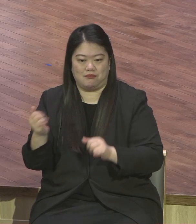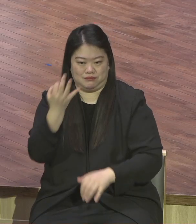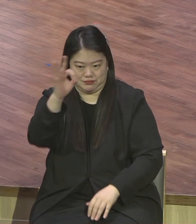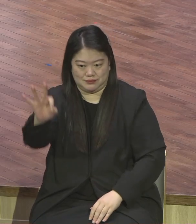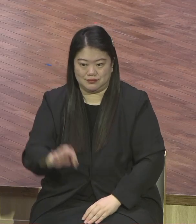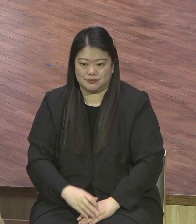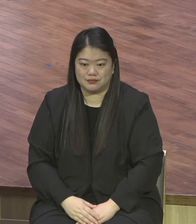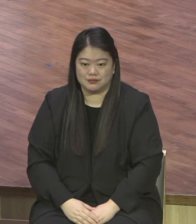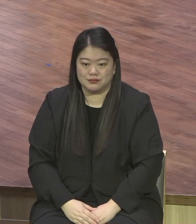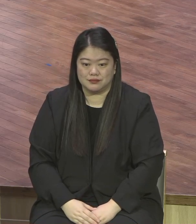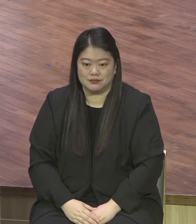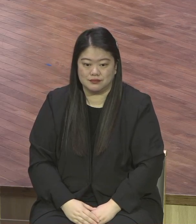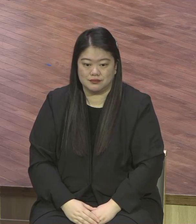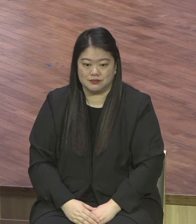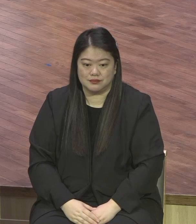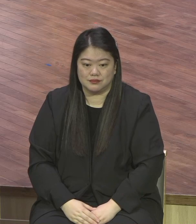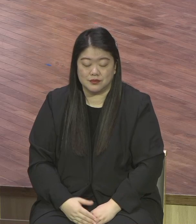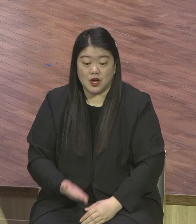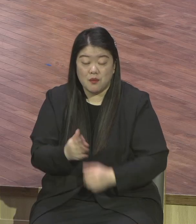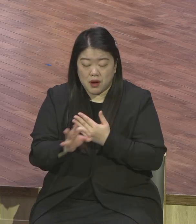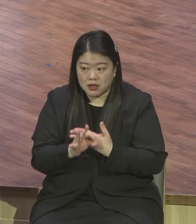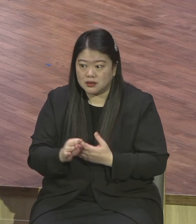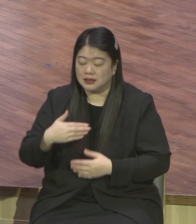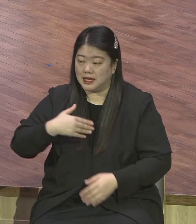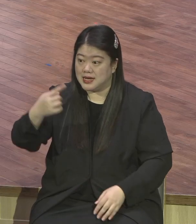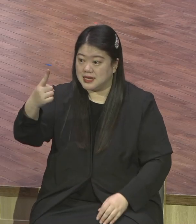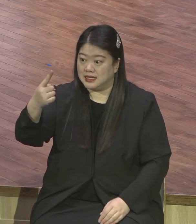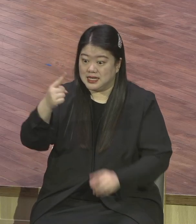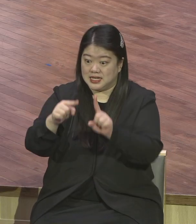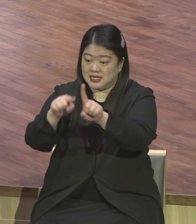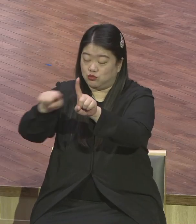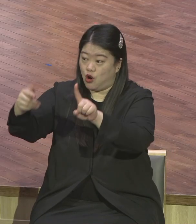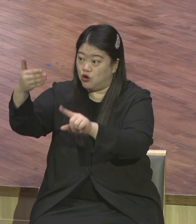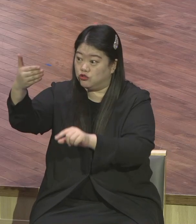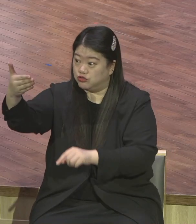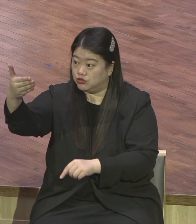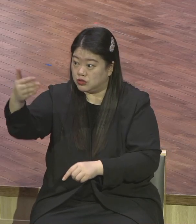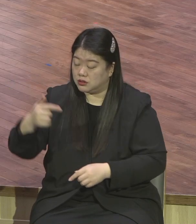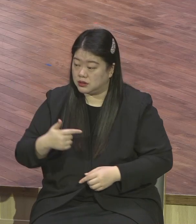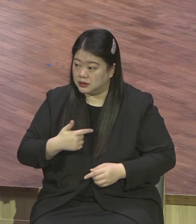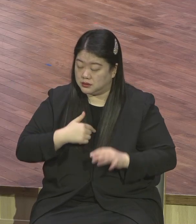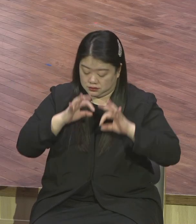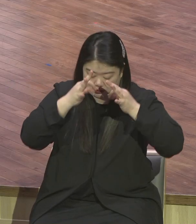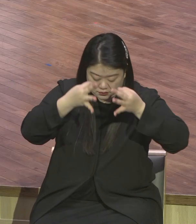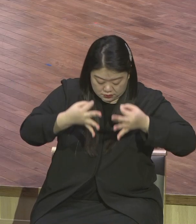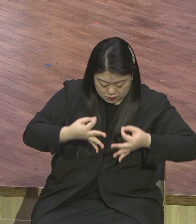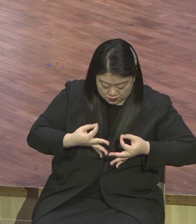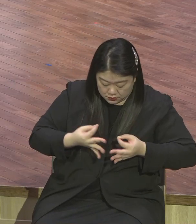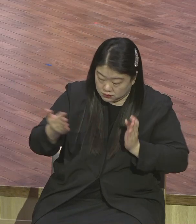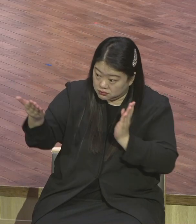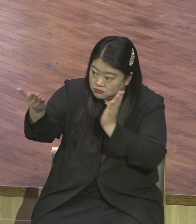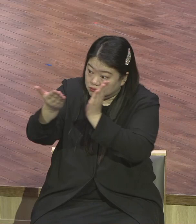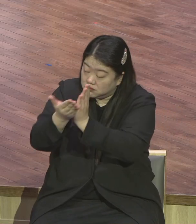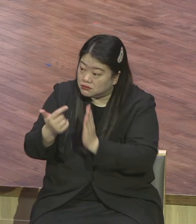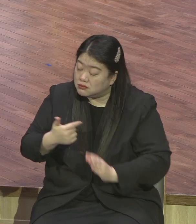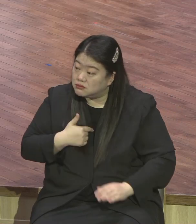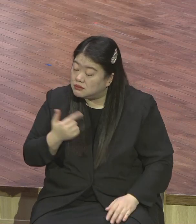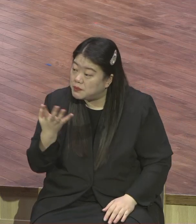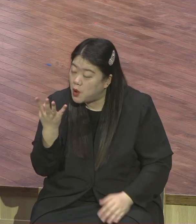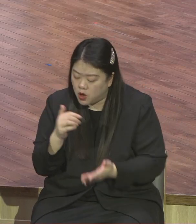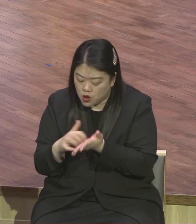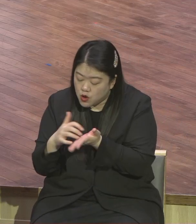내가 과연 이런 열매를 맺을 수 있느냐 생각할 수 있지만 우리 본성대로 하면 그렇게 열매를 맺을 수 없지요.